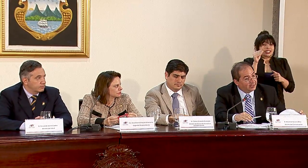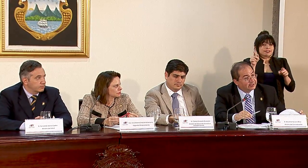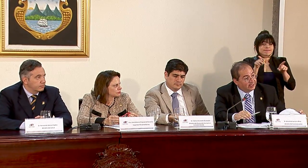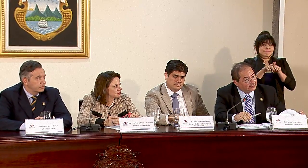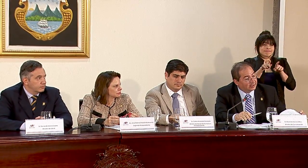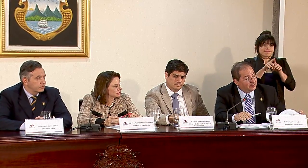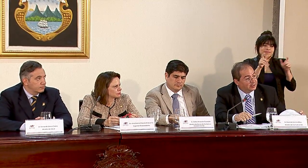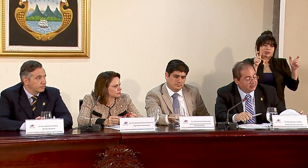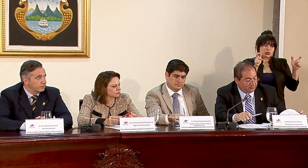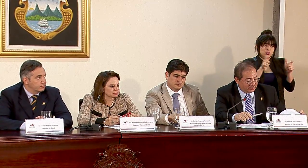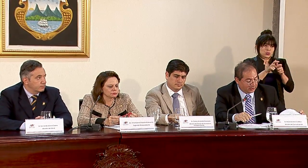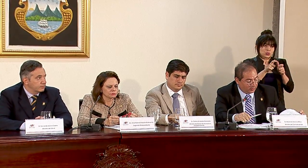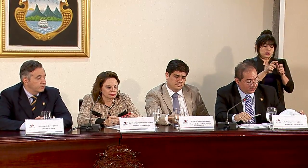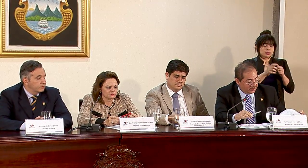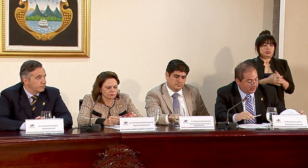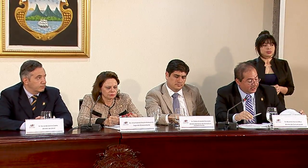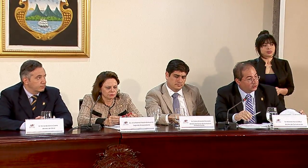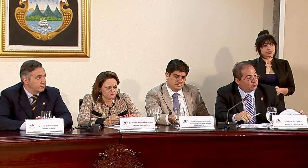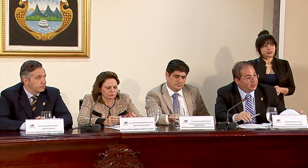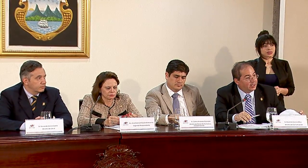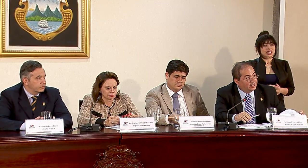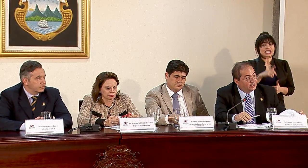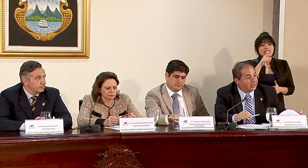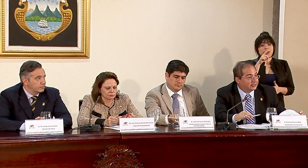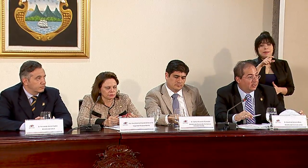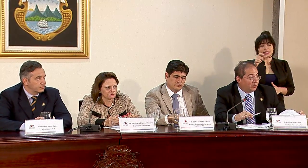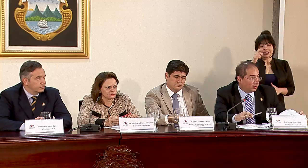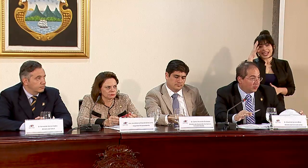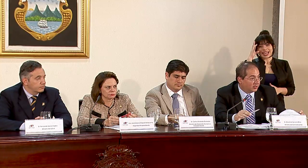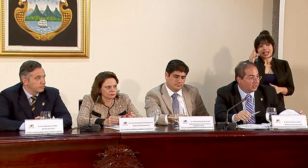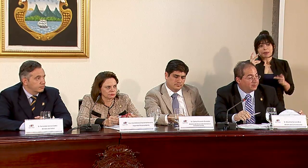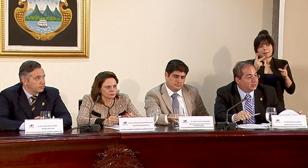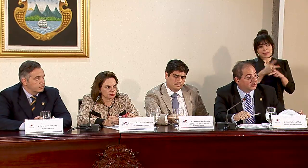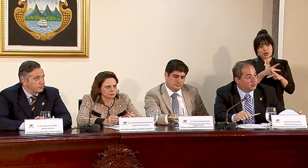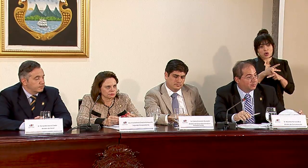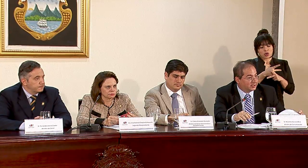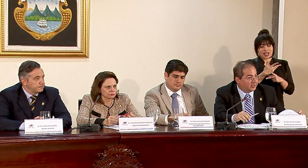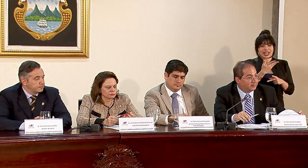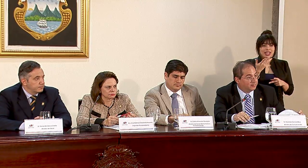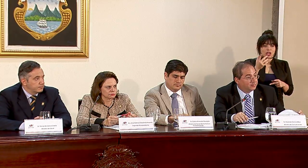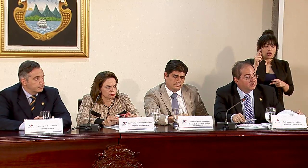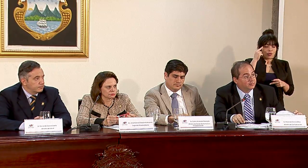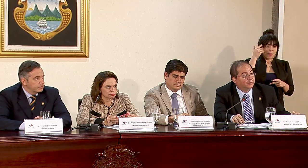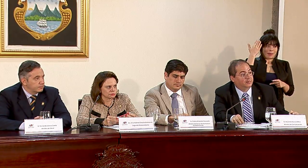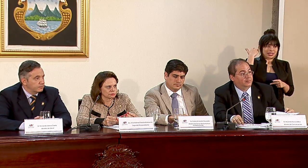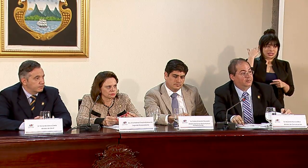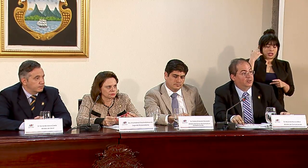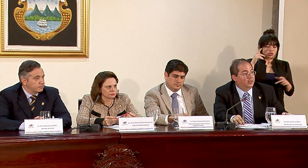también de manera estadísticamente significativa quienes opinan que está peor que la administración pasada.